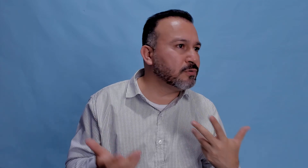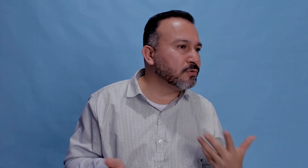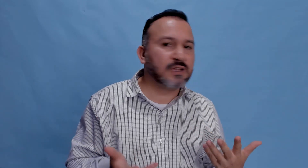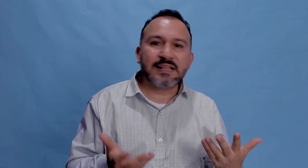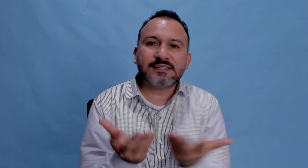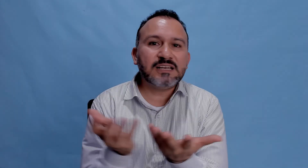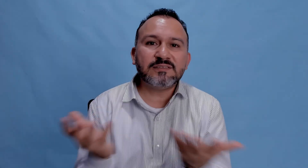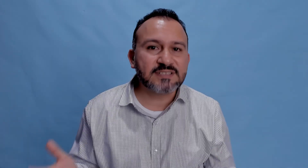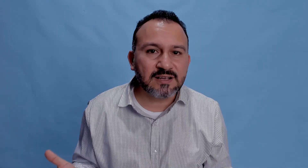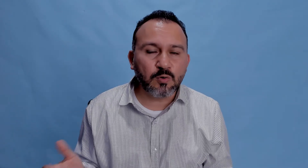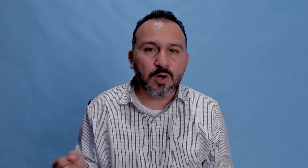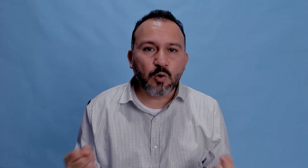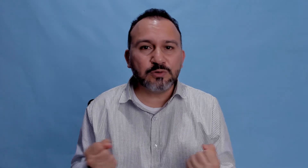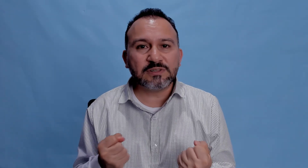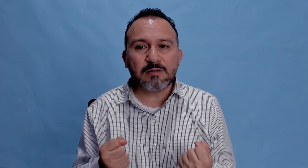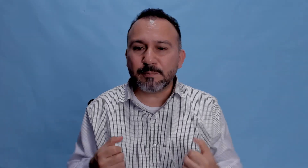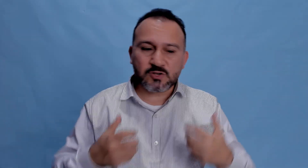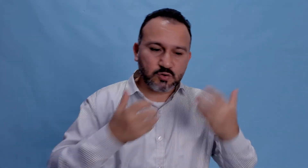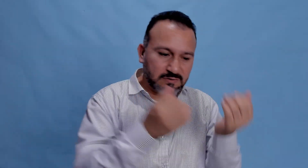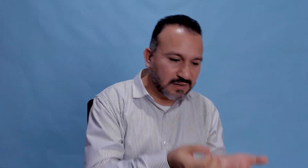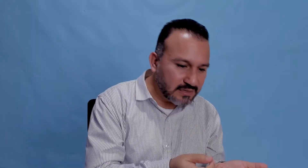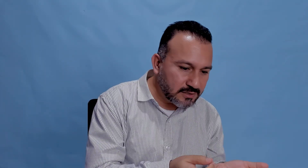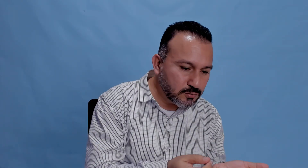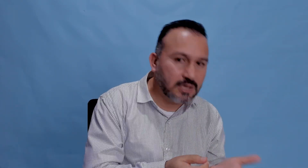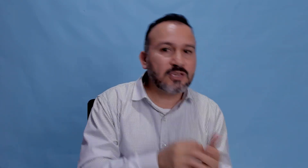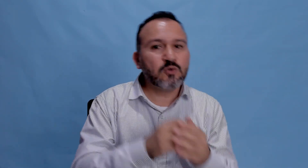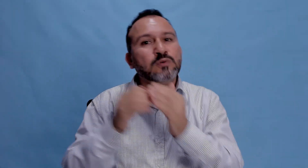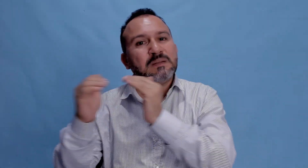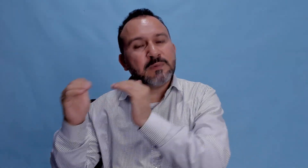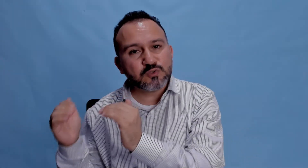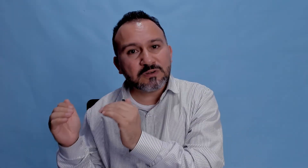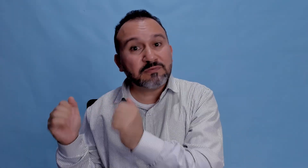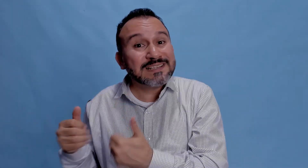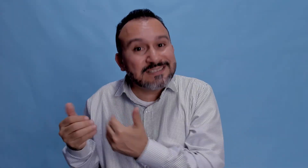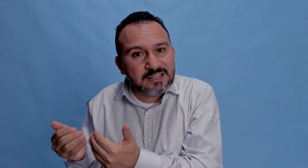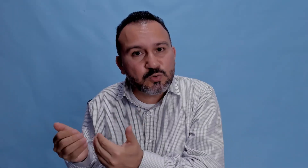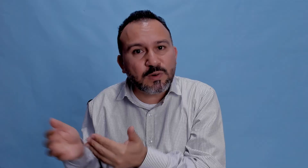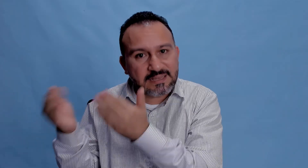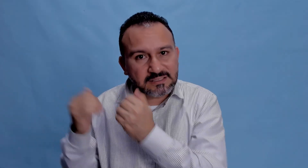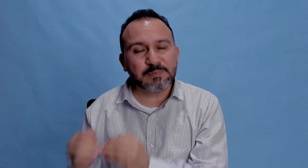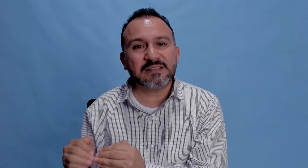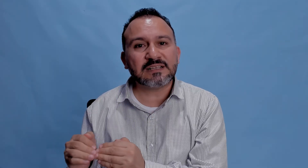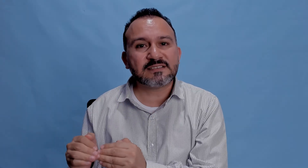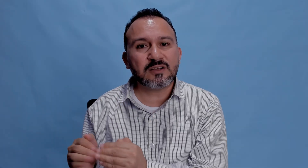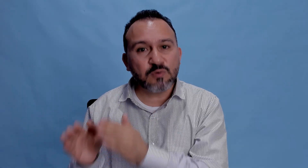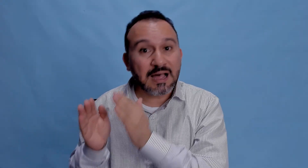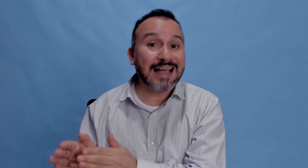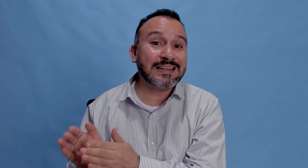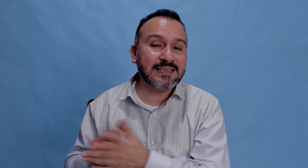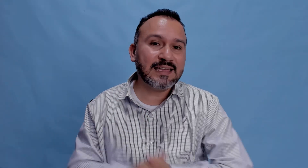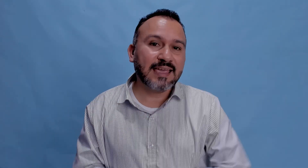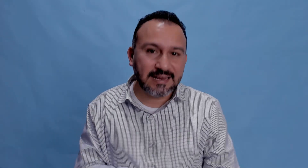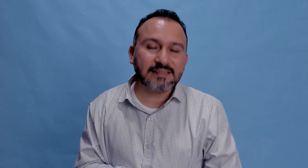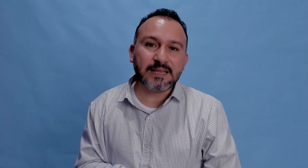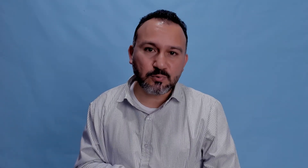exemplo, na televisão, quando tem uma pessoa falando e outra pessoa fazendo a interpretação ali em tempo